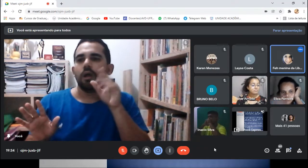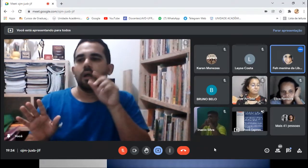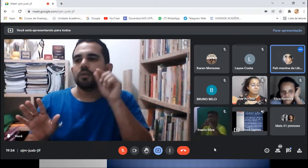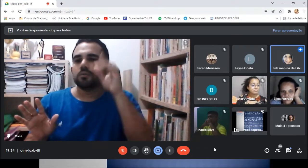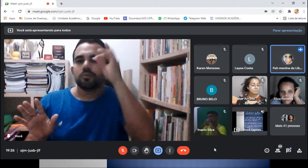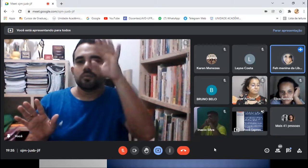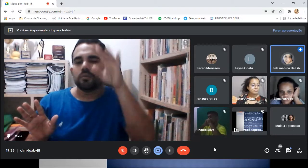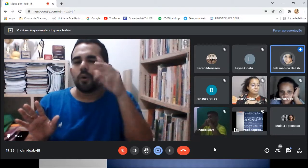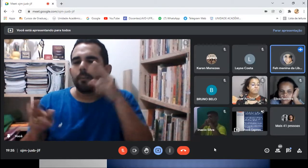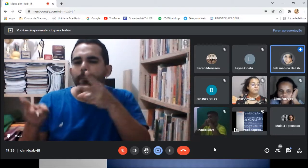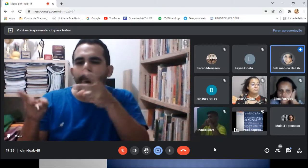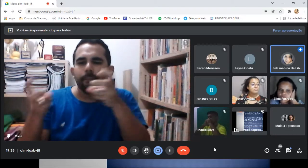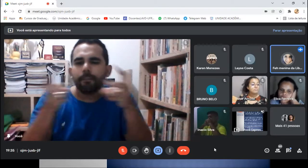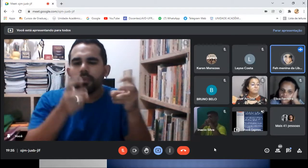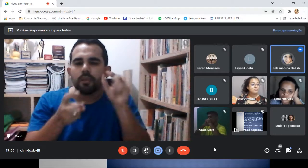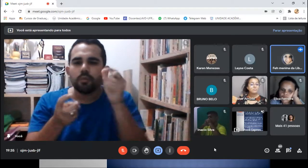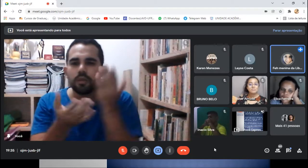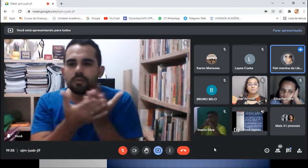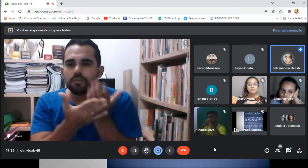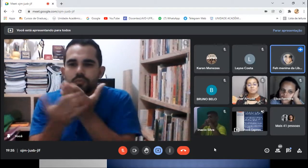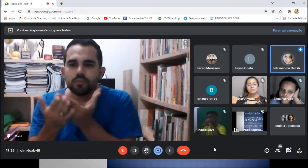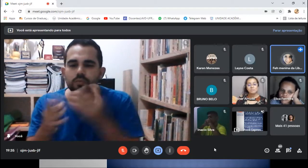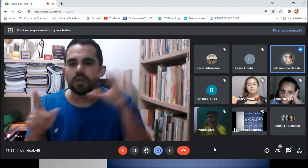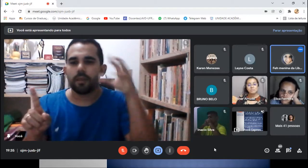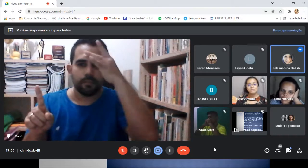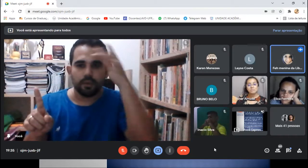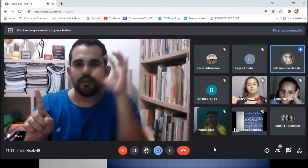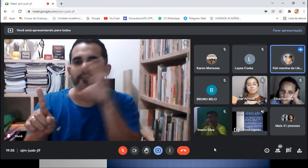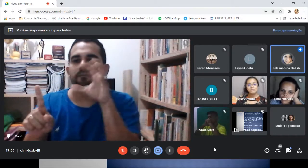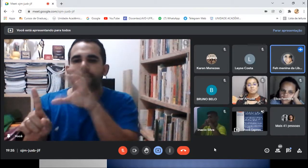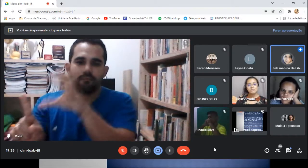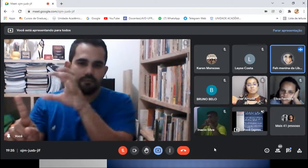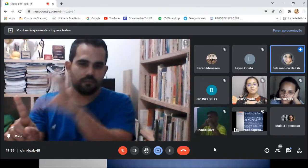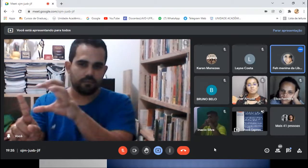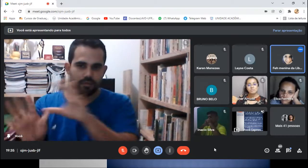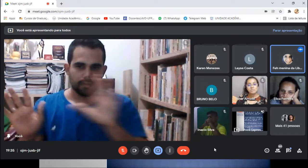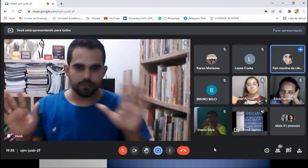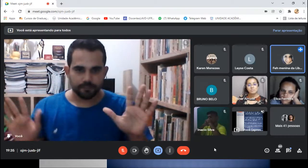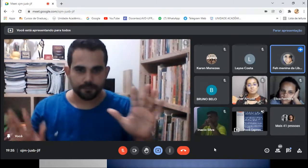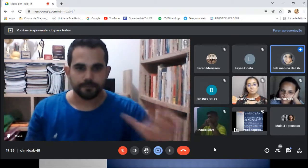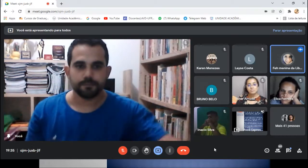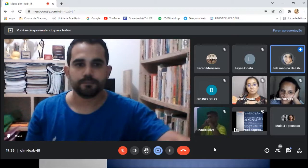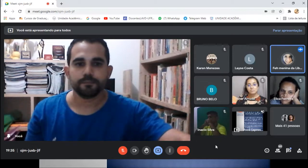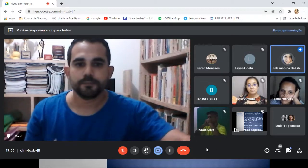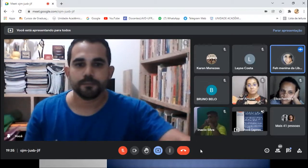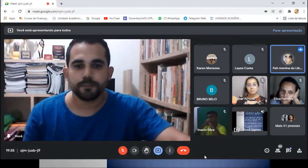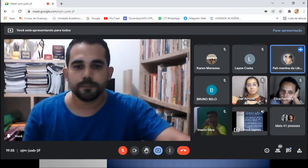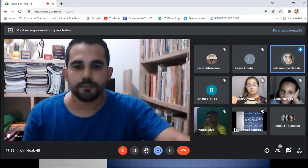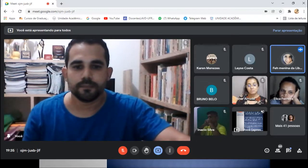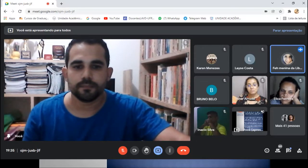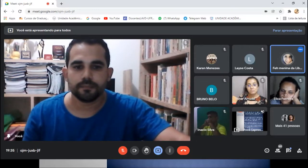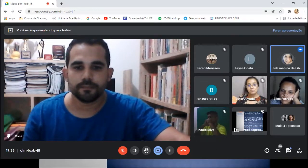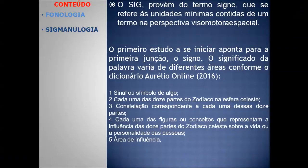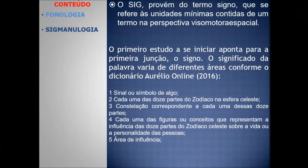Eu não estou falando assim da pessoa influenciar, não é sobre isso, mas como se fosse um estudo que influencia